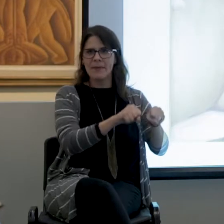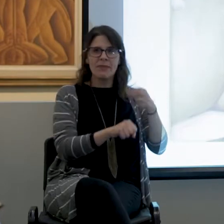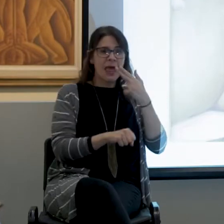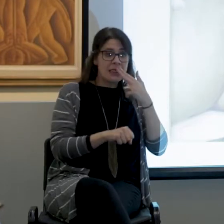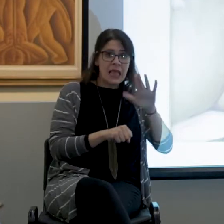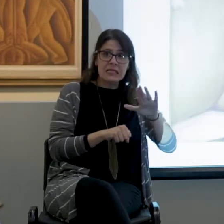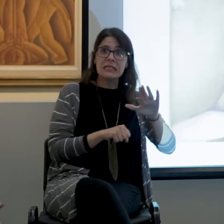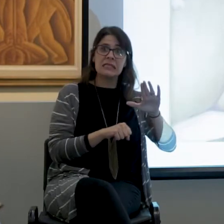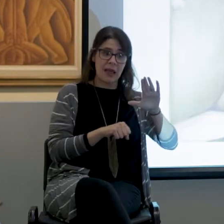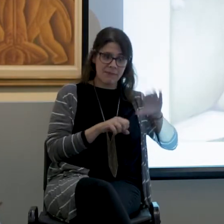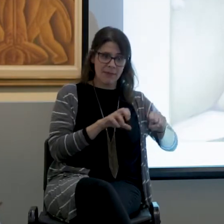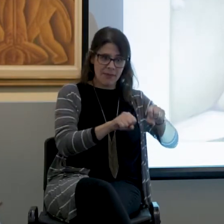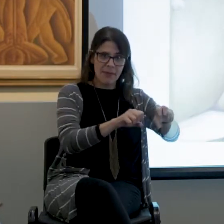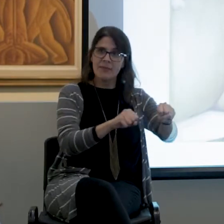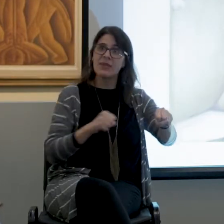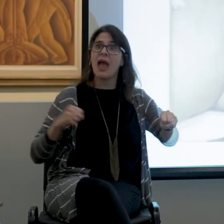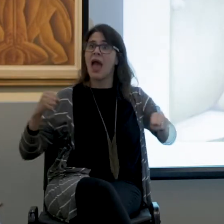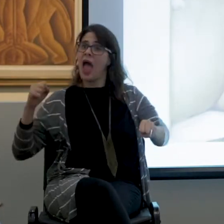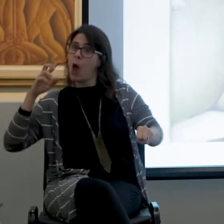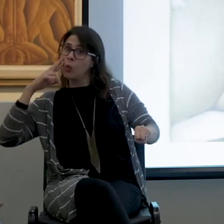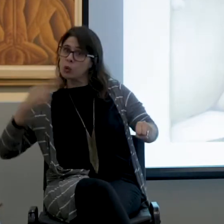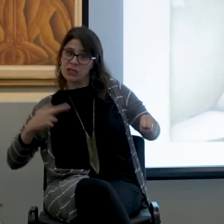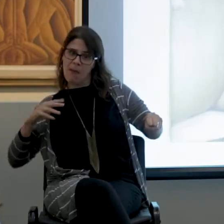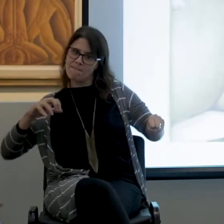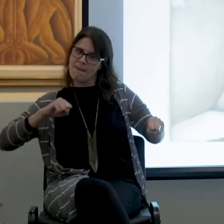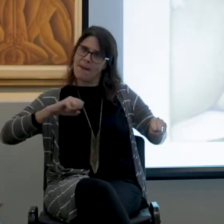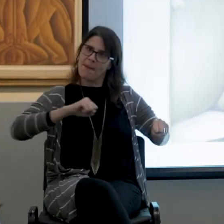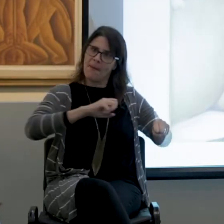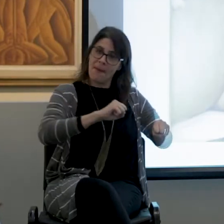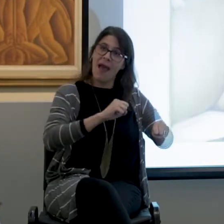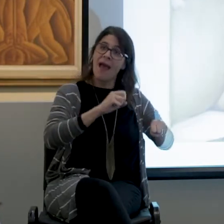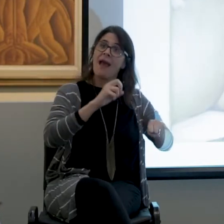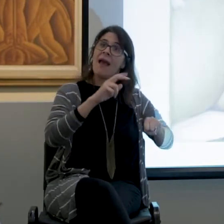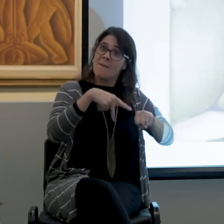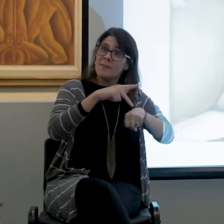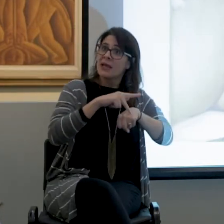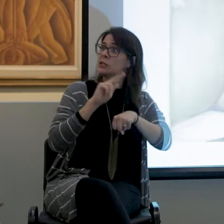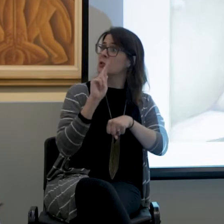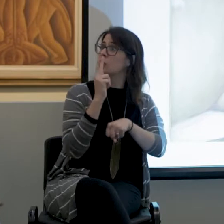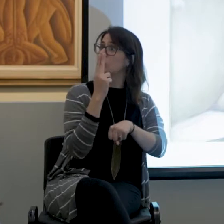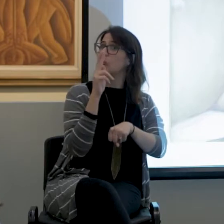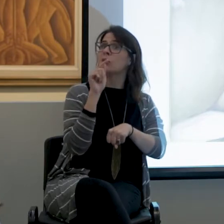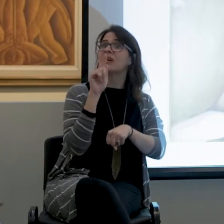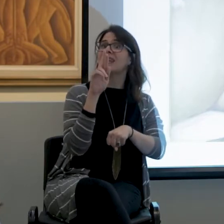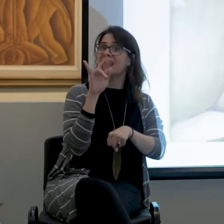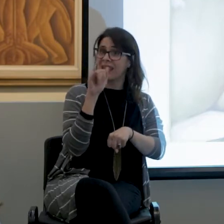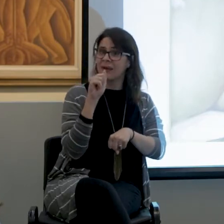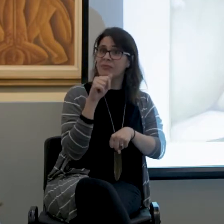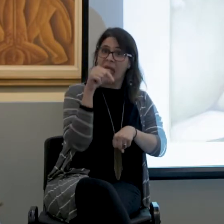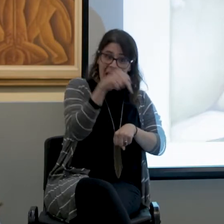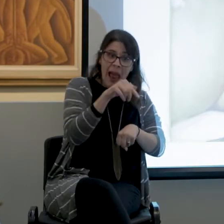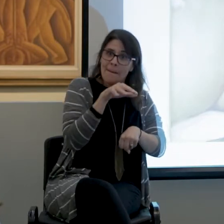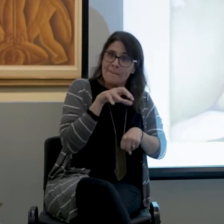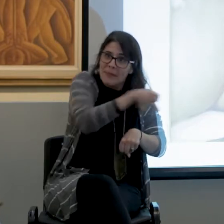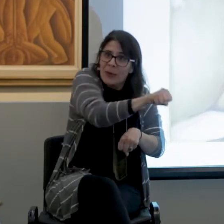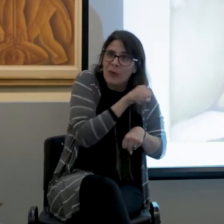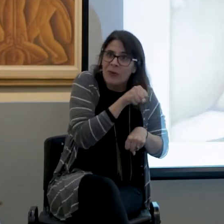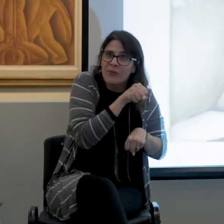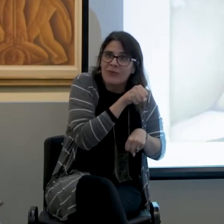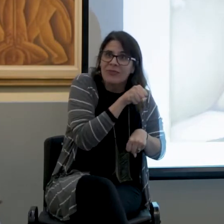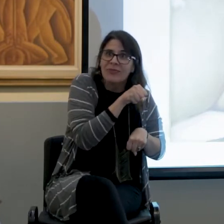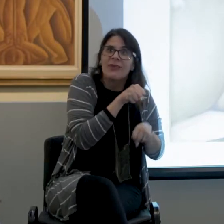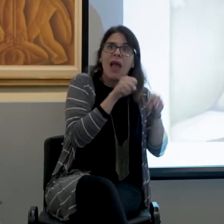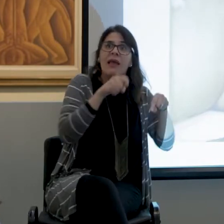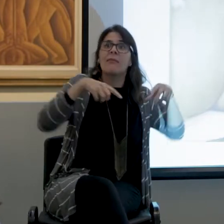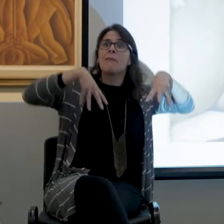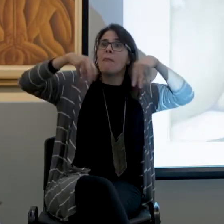nazistas ocuparam no leste, invadiram a Hungria também, tomaram aquele palácio e converteram aquele